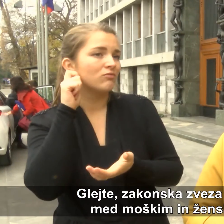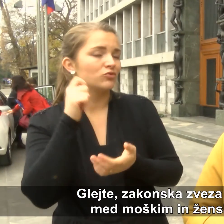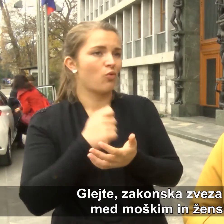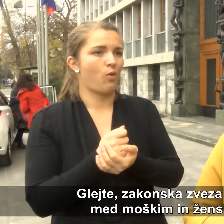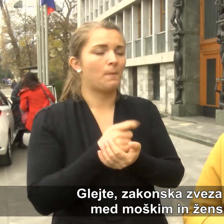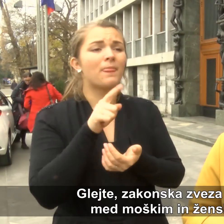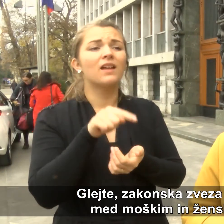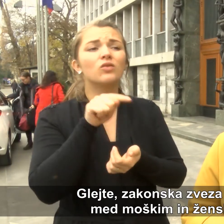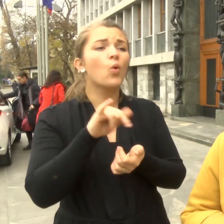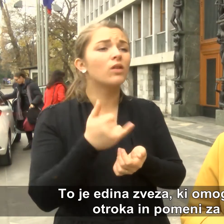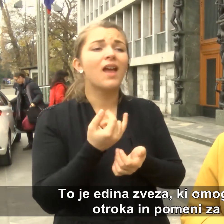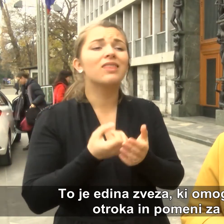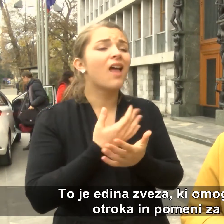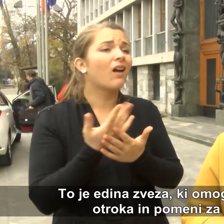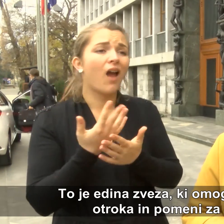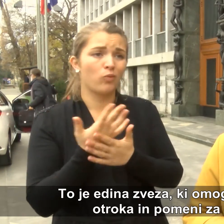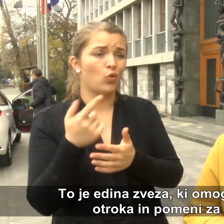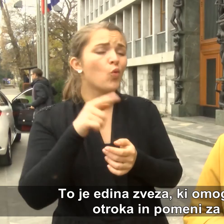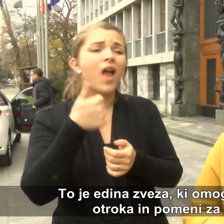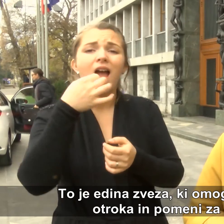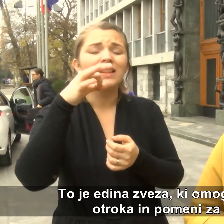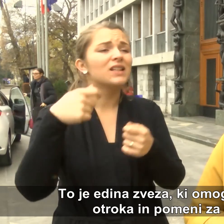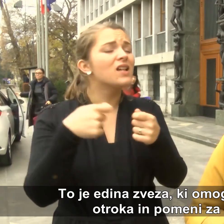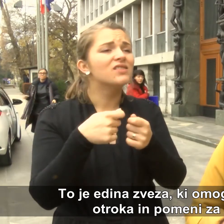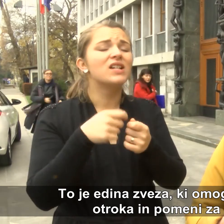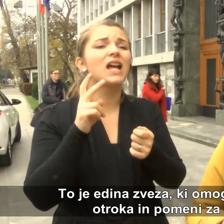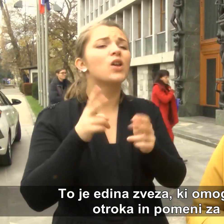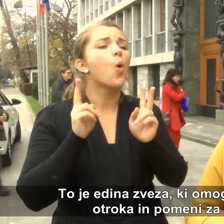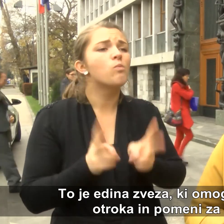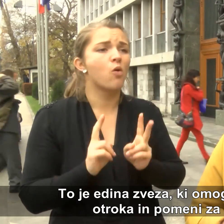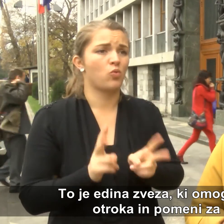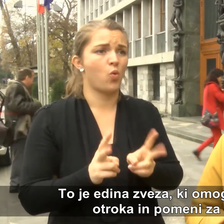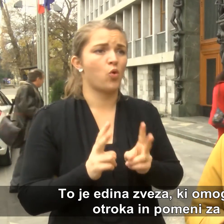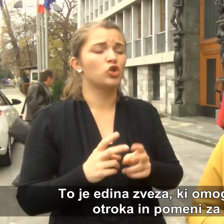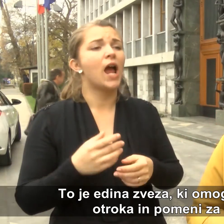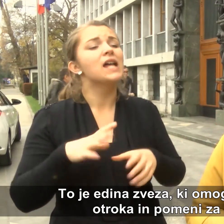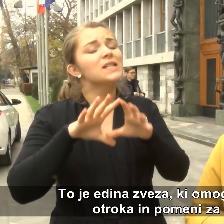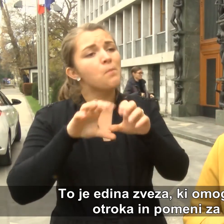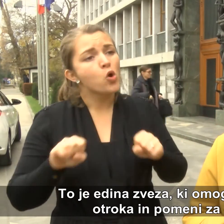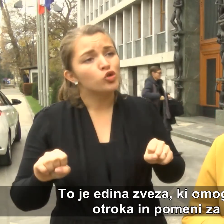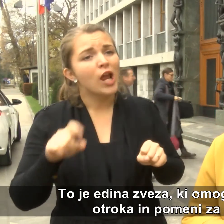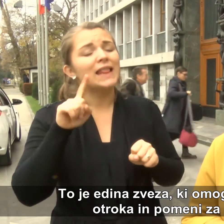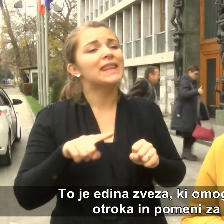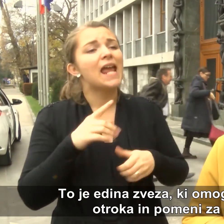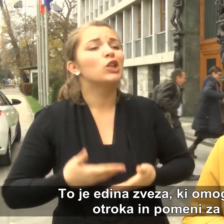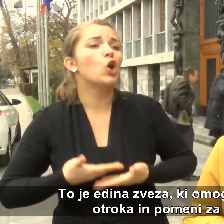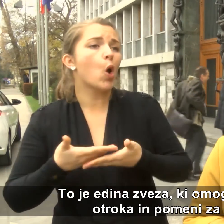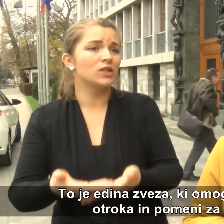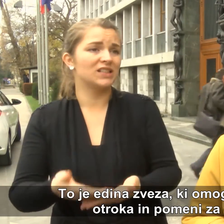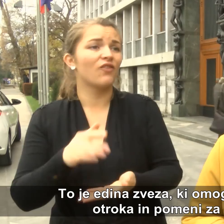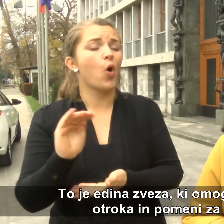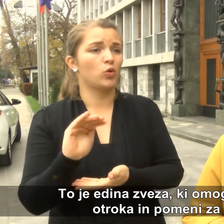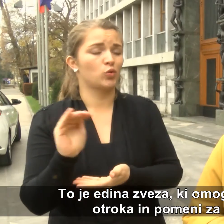to je edina zveza, ki omogoča spočetje in rojstvo otroka in pomeni